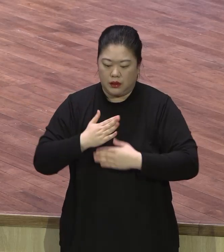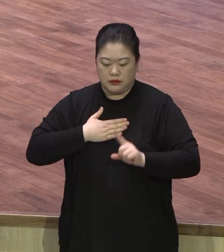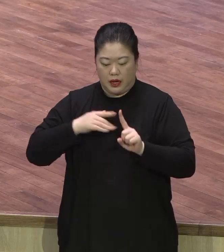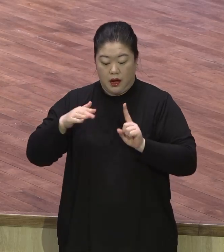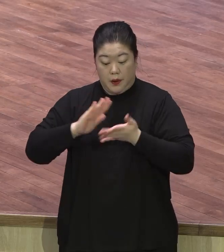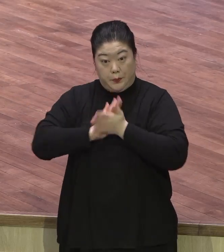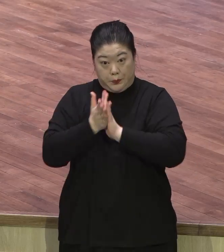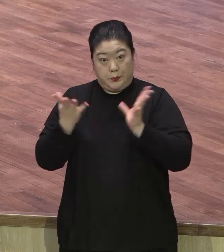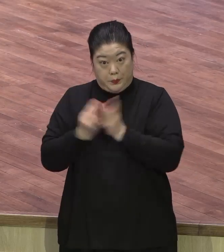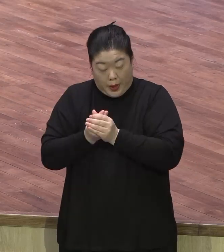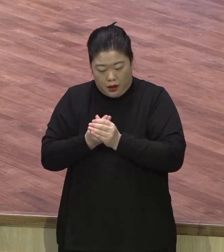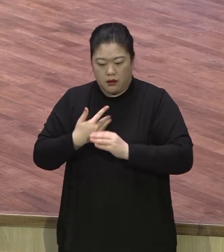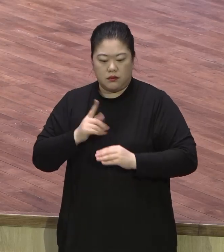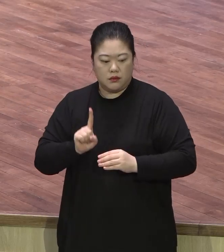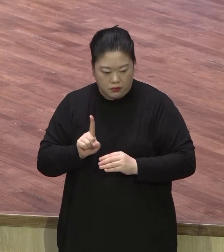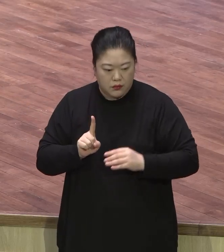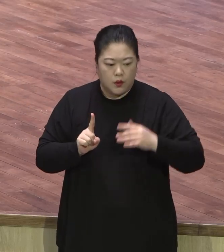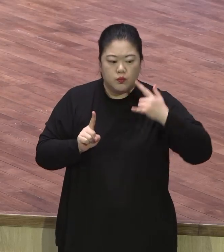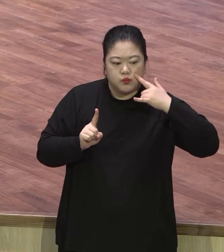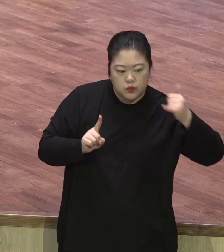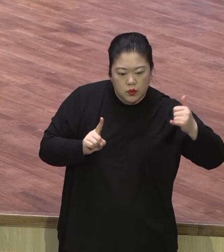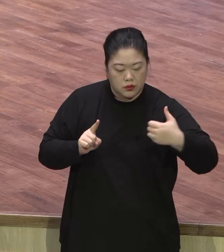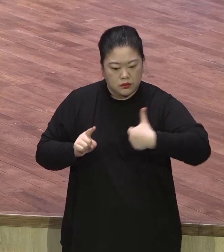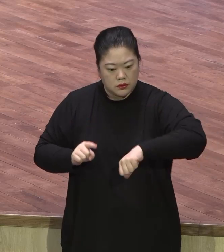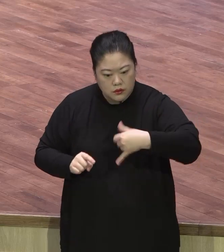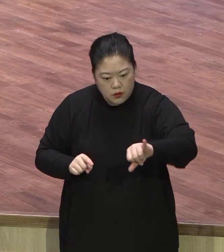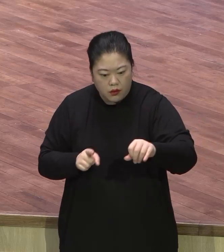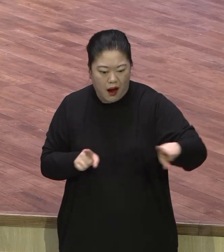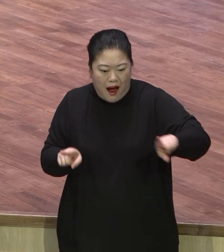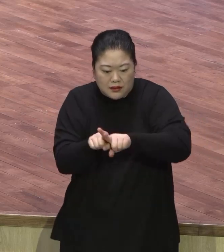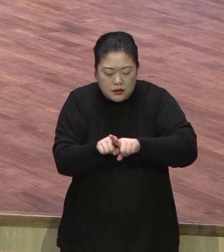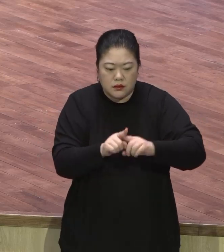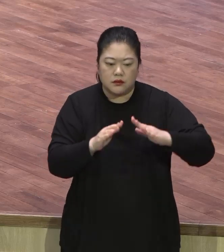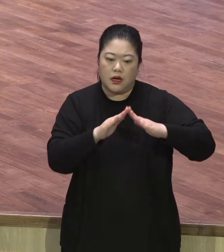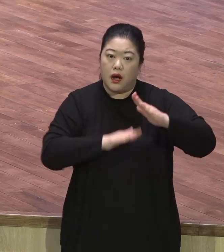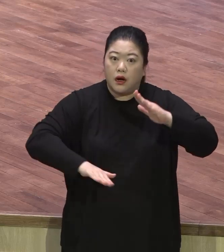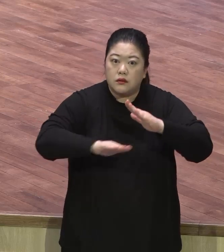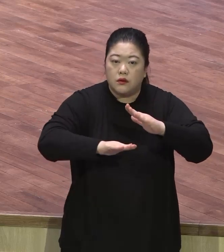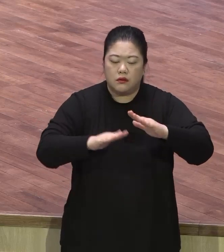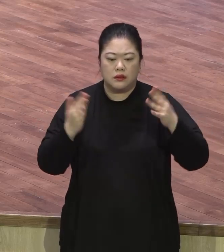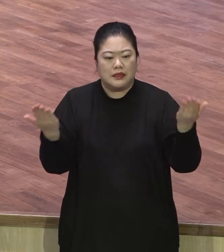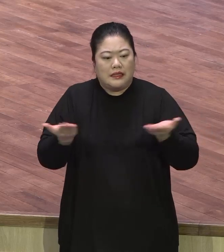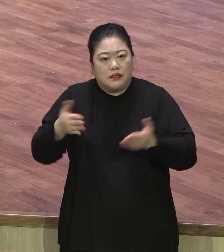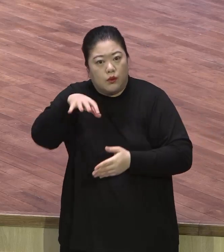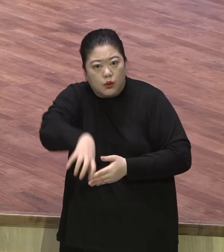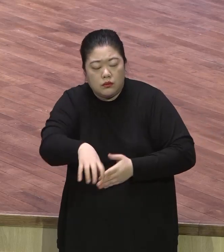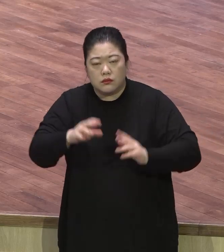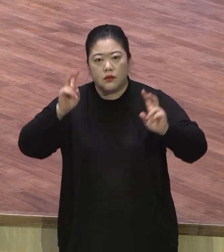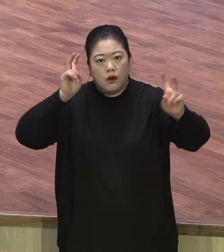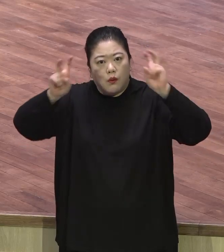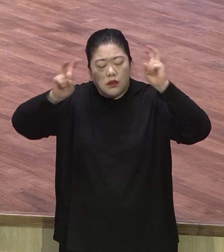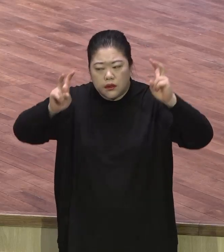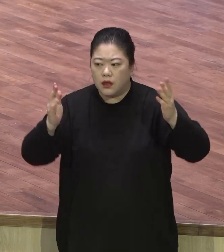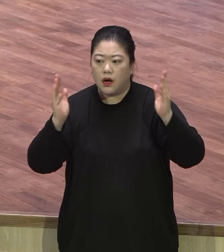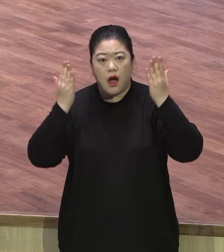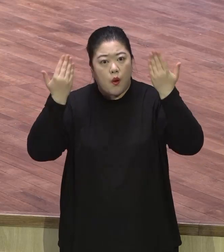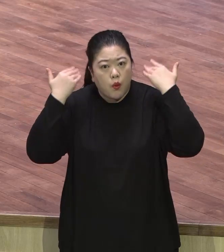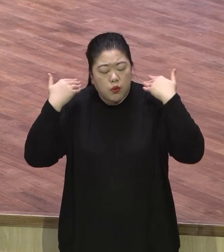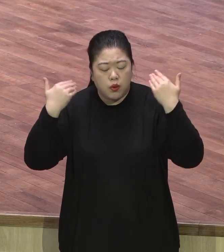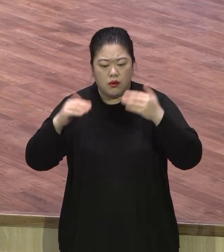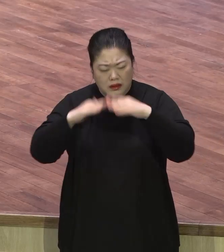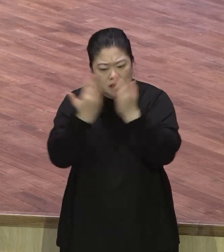교회가 원리스가 돼요. 공동체가 원리스가 돼요. 이 사람이 가는 곳마다 피스메이커 화평케 되는